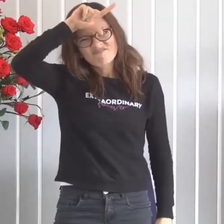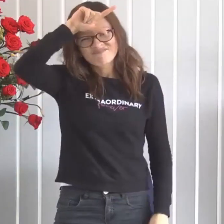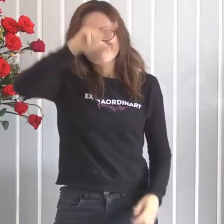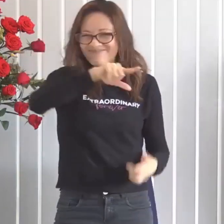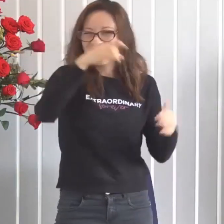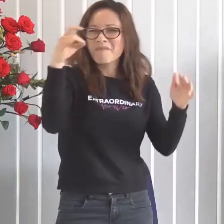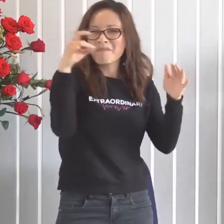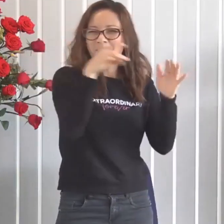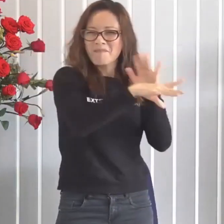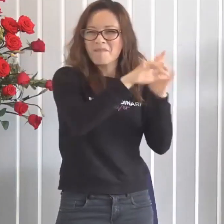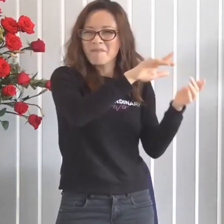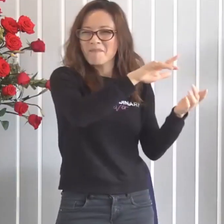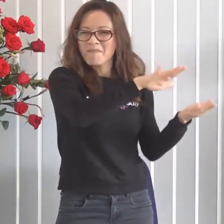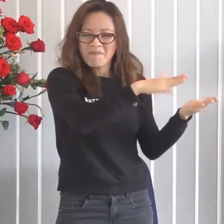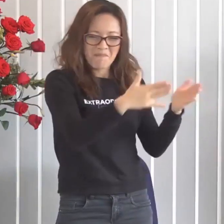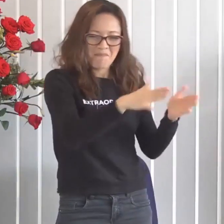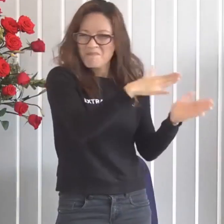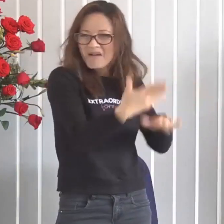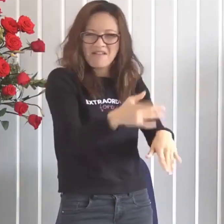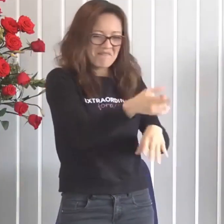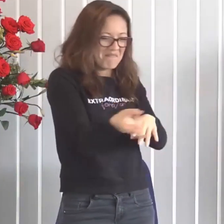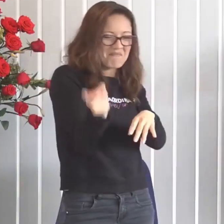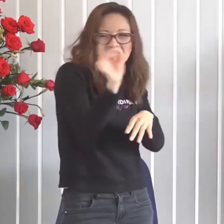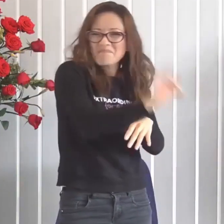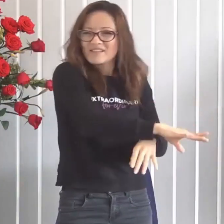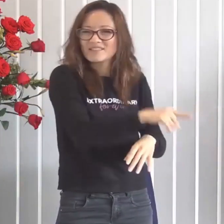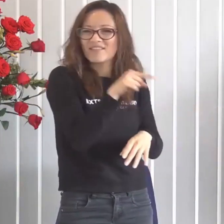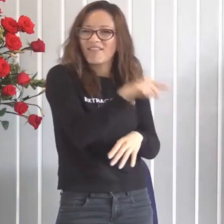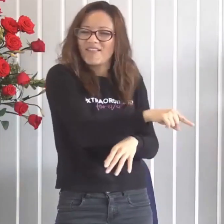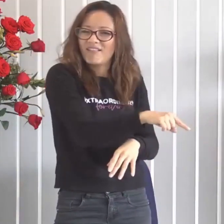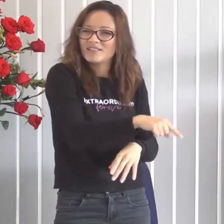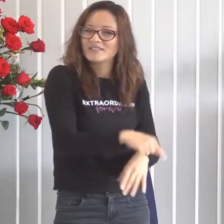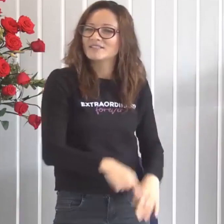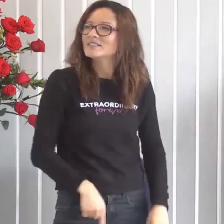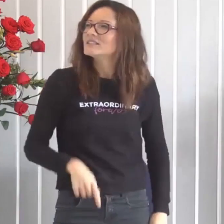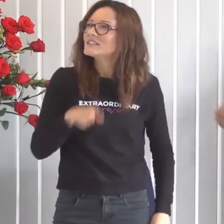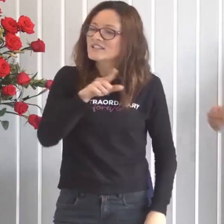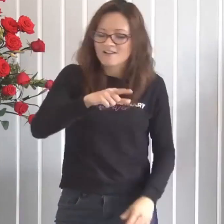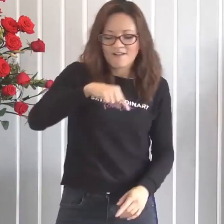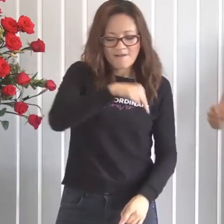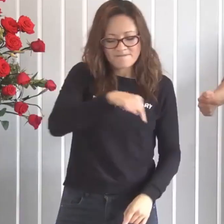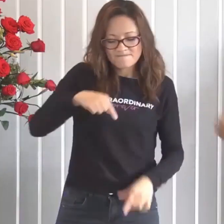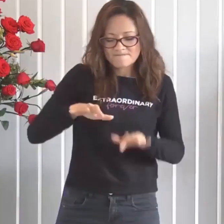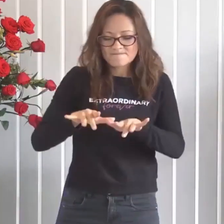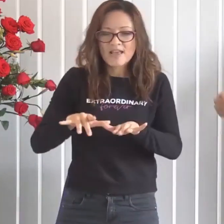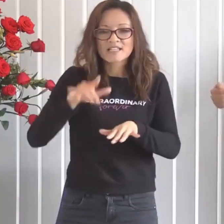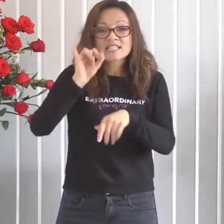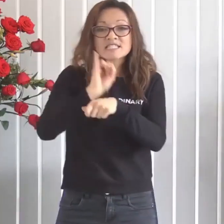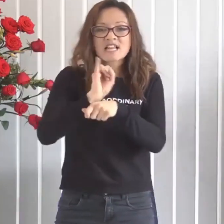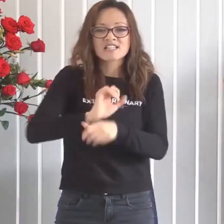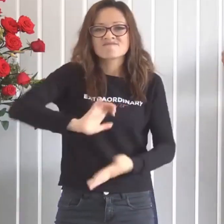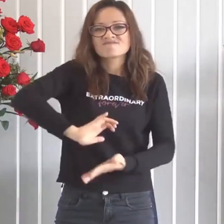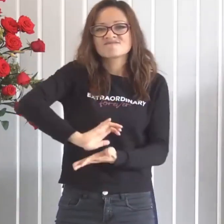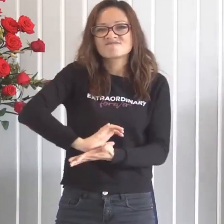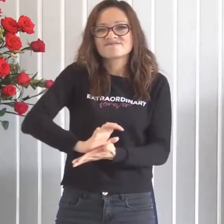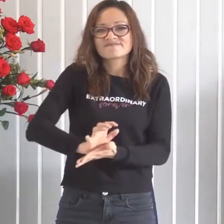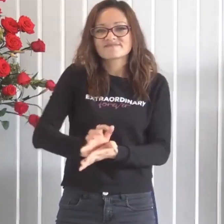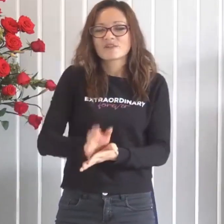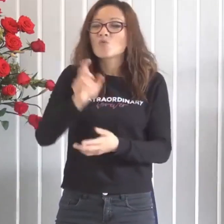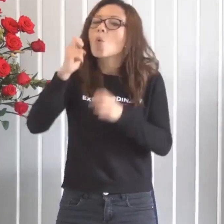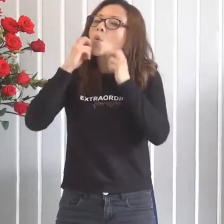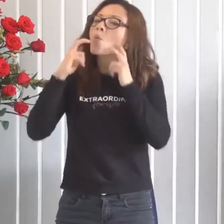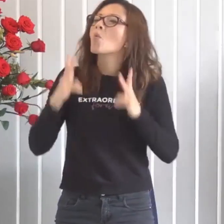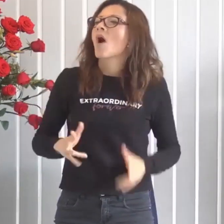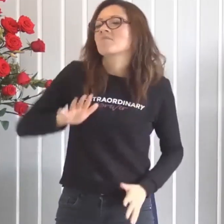un derrotado, como un vencido, Señor. Y lo pusiste bajo los pies de tu iglesia, que es tu